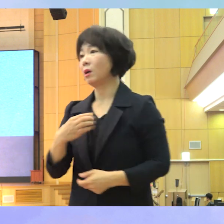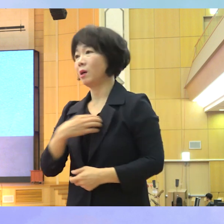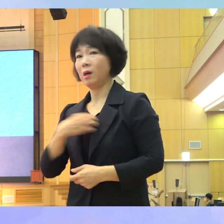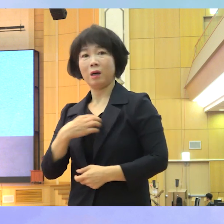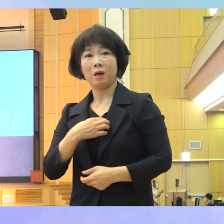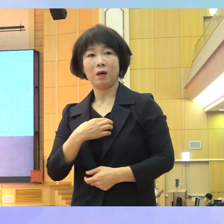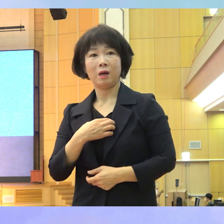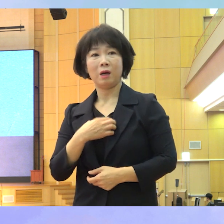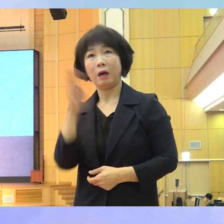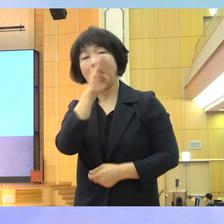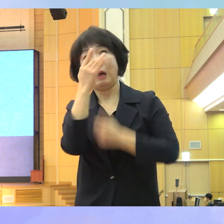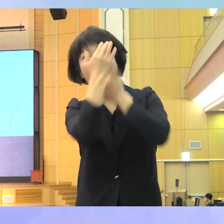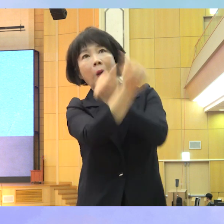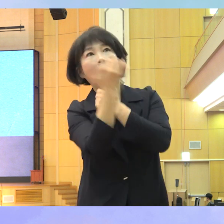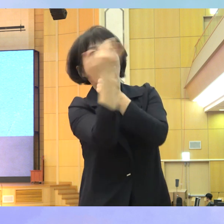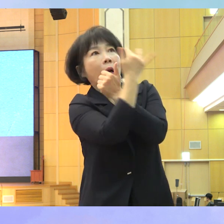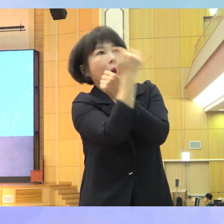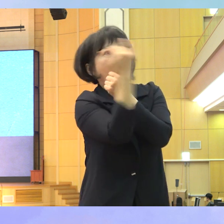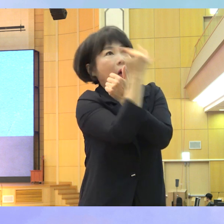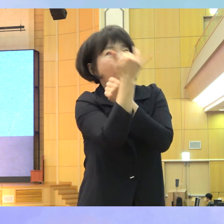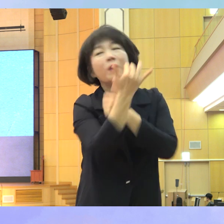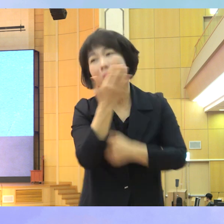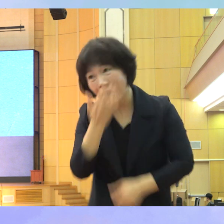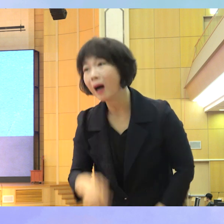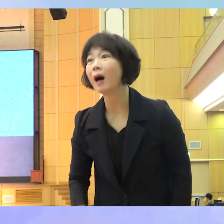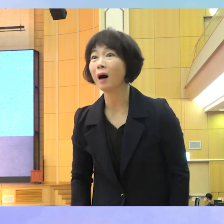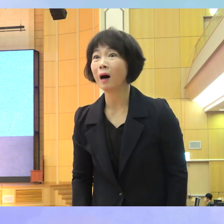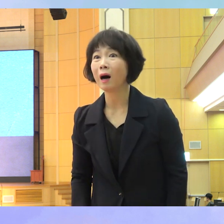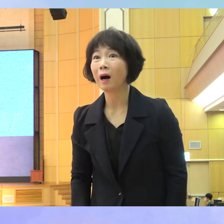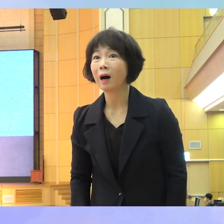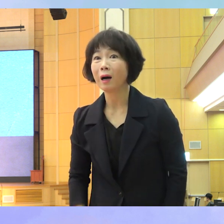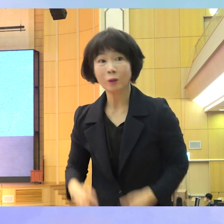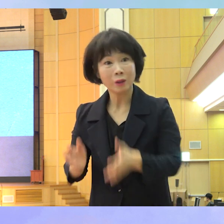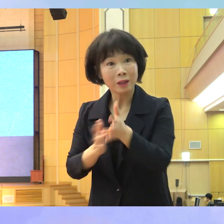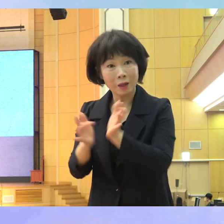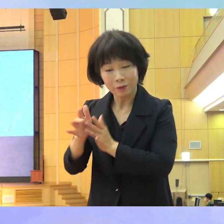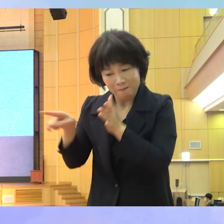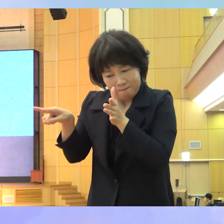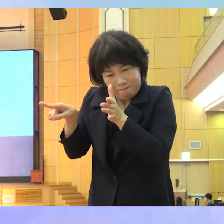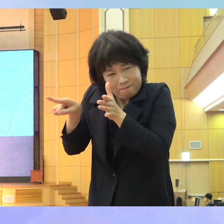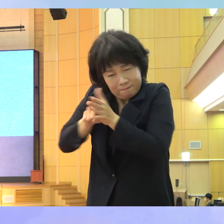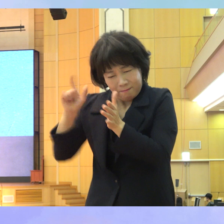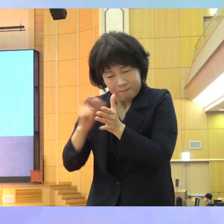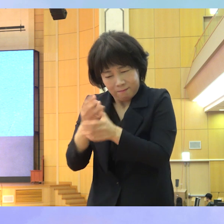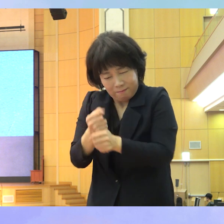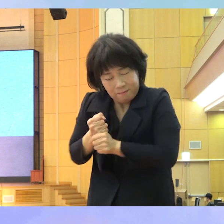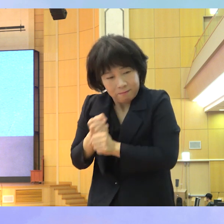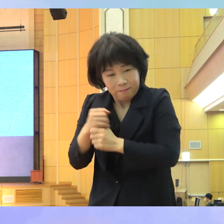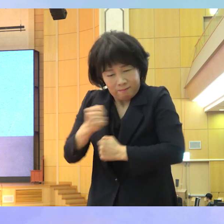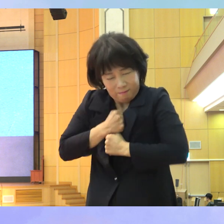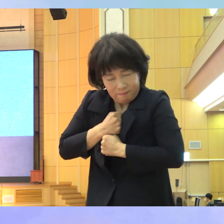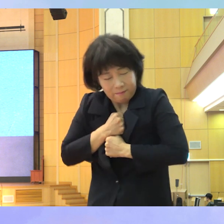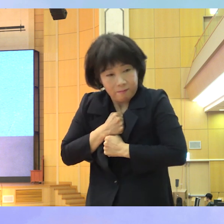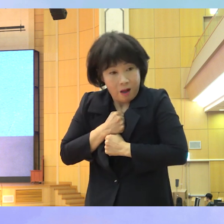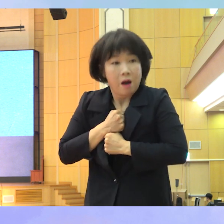정확하게 비례합니다. 내가 예수를 채워넣을수록 죄는 덜어지게 돼 있어요.